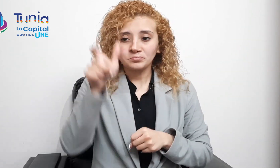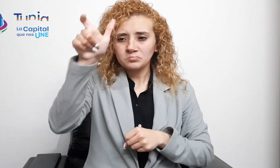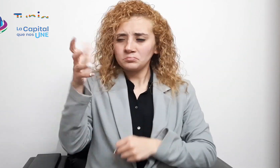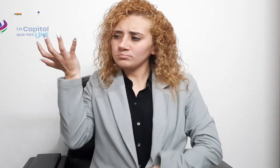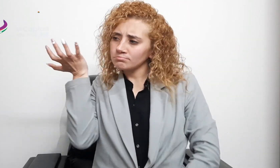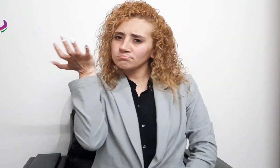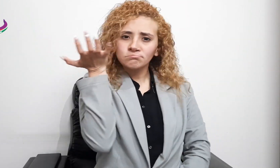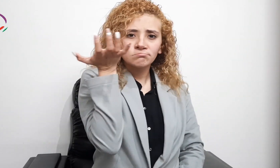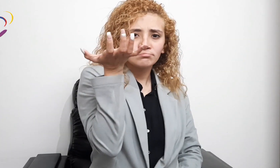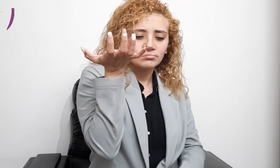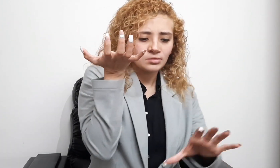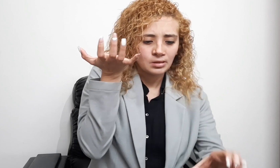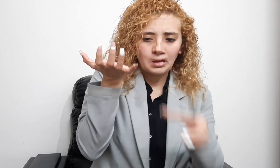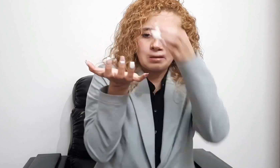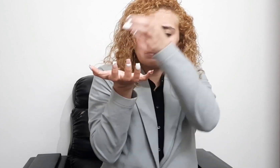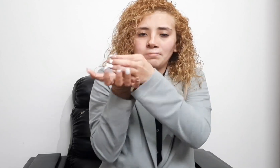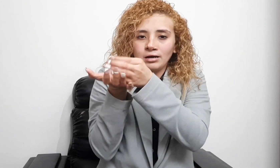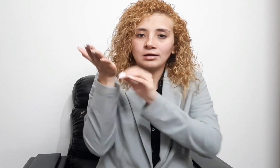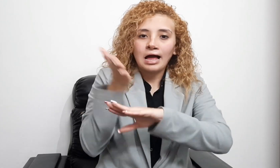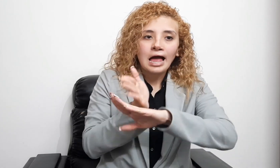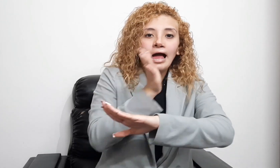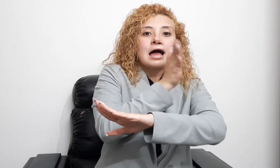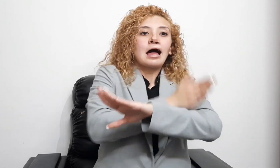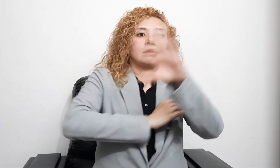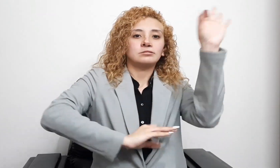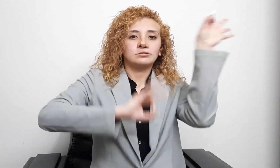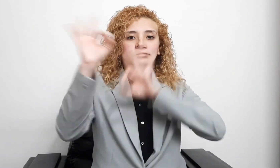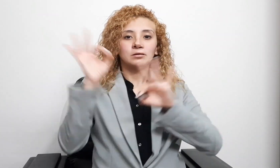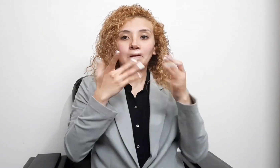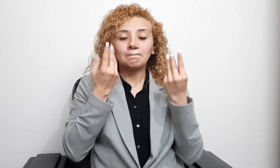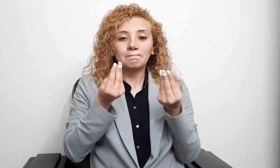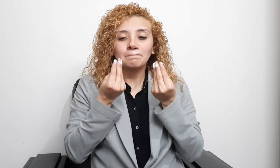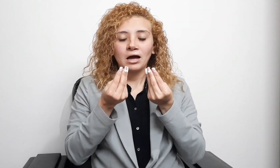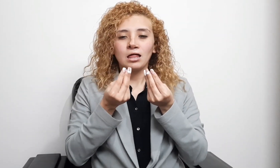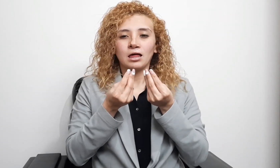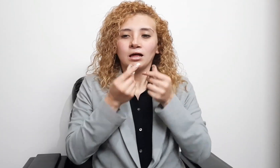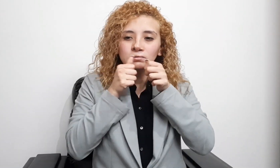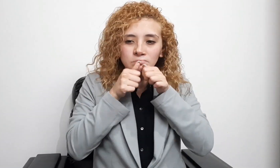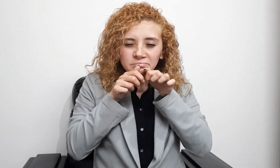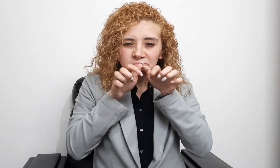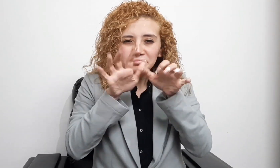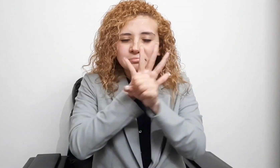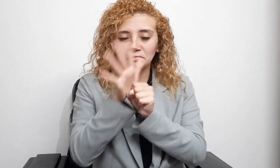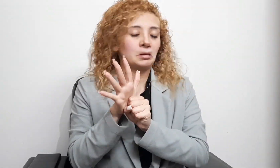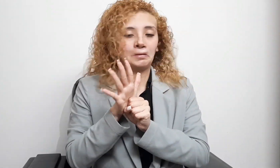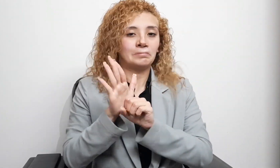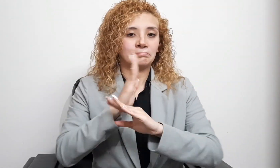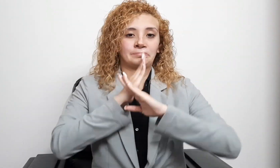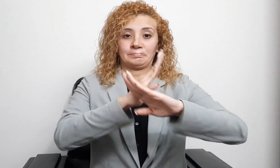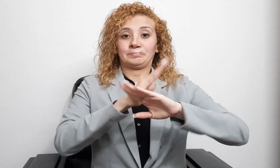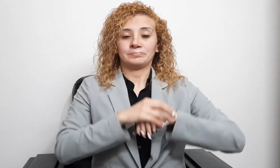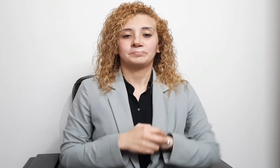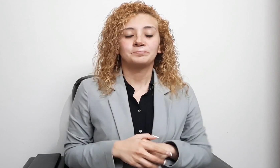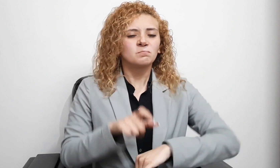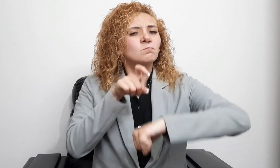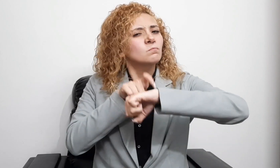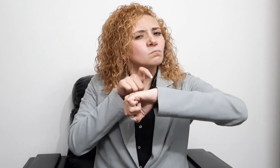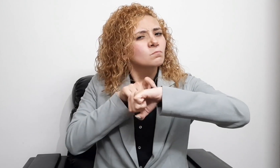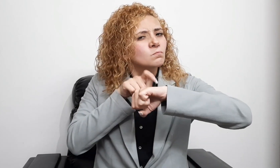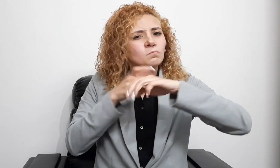en cuanto a la recolección de los vasos o enseres debe ser previamente organizada y así evitar la propagación del virus. El horario en el que